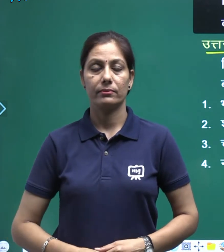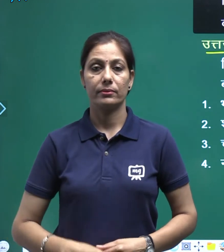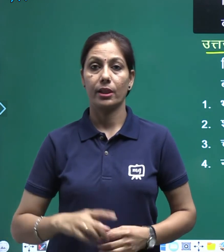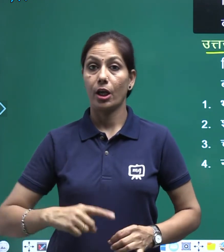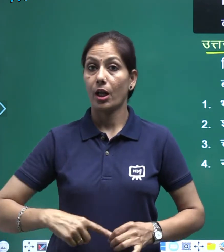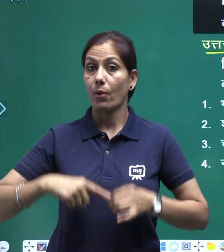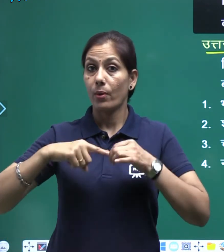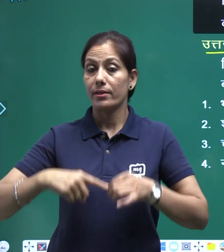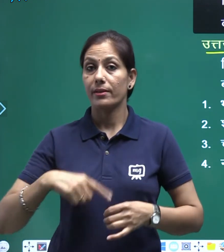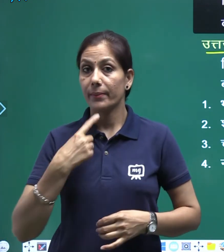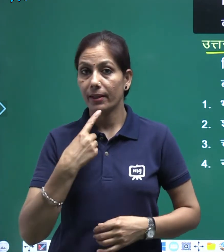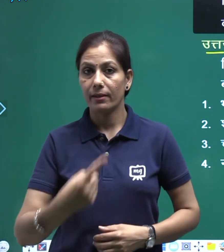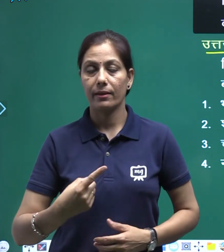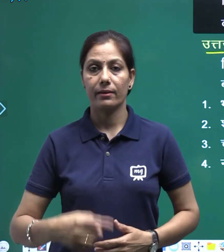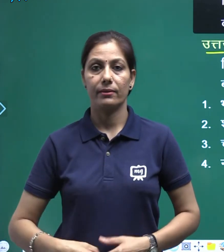विशेषताएं बताई है।